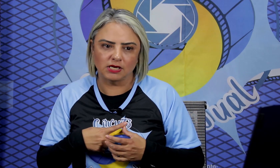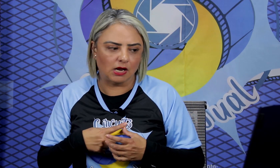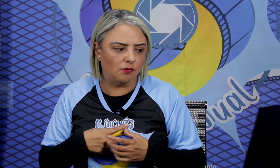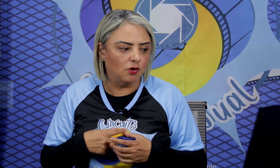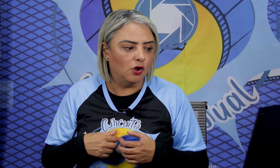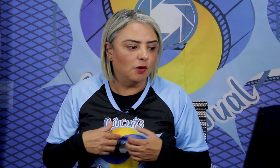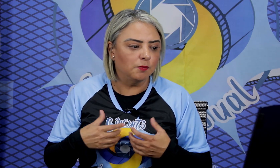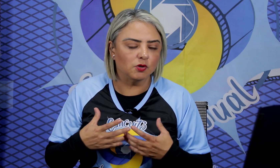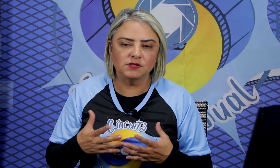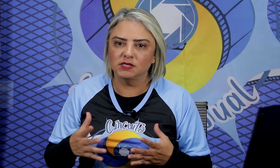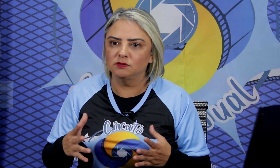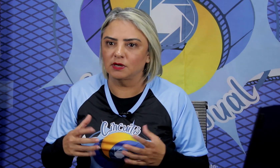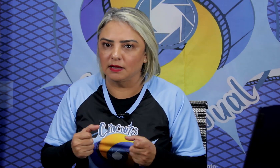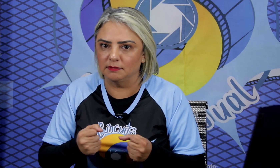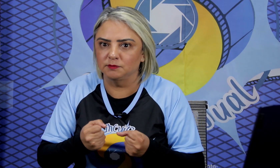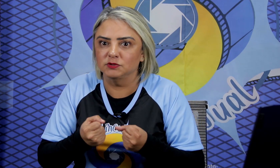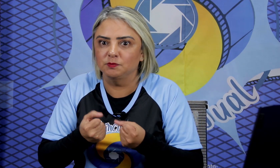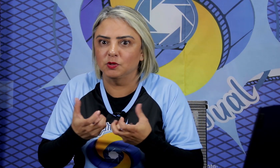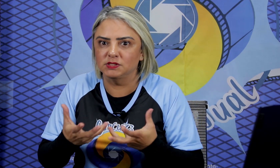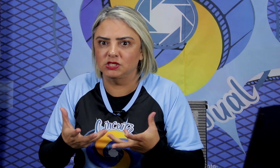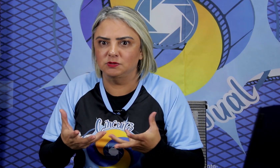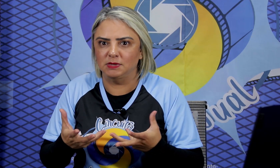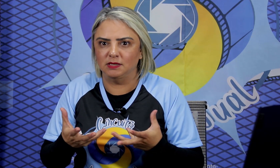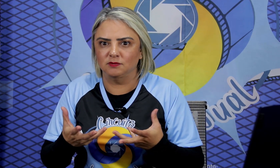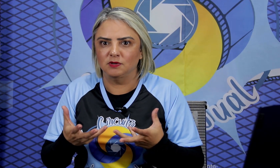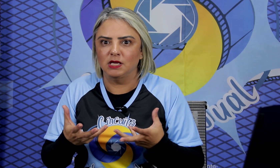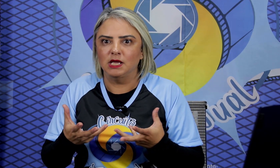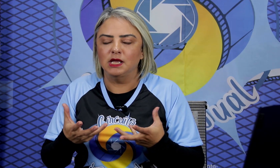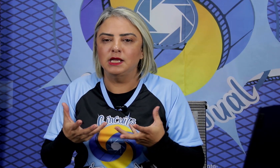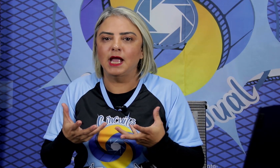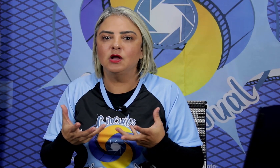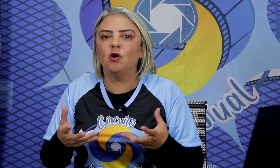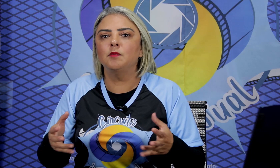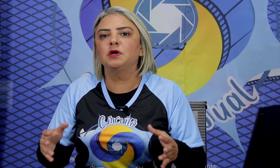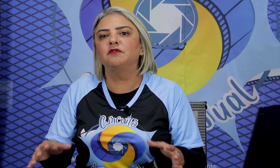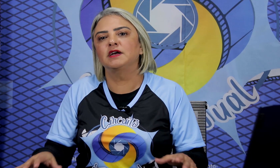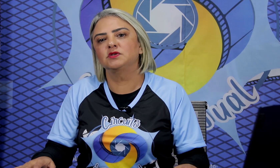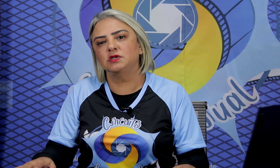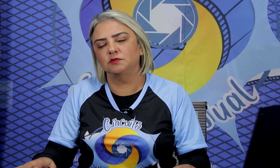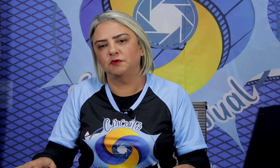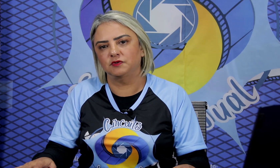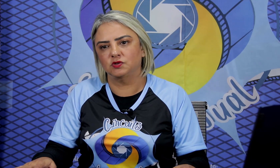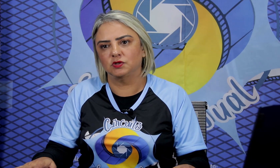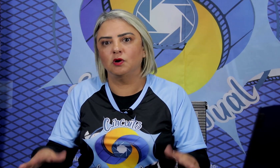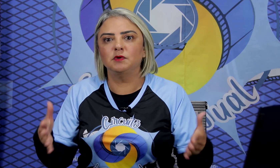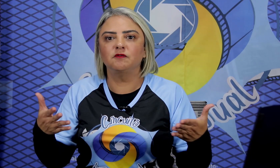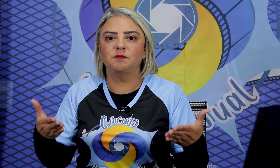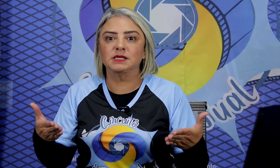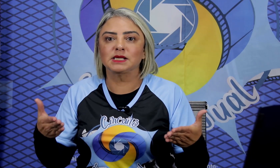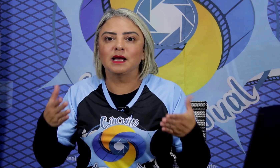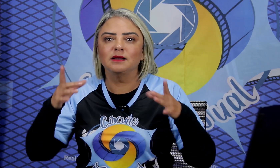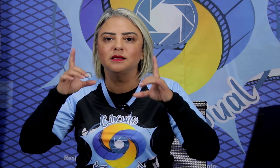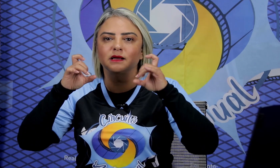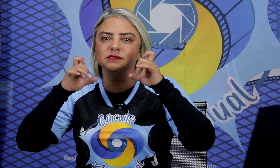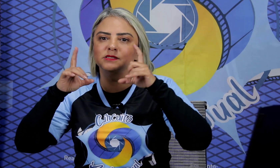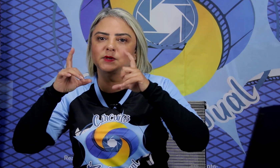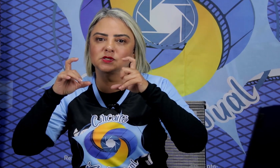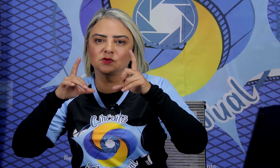convencional, de procedimento. E aí, como que eu faço isso, professora? Como que eu vou passar as expressões